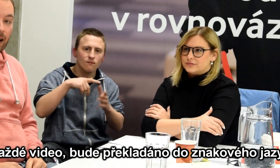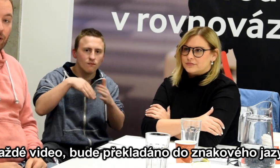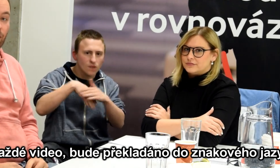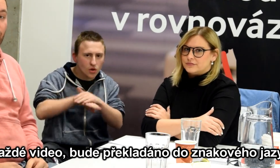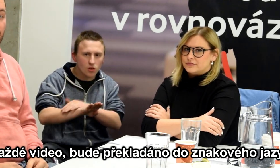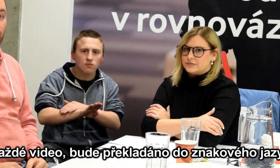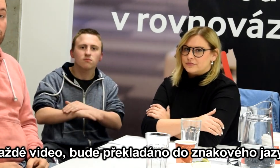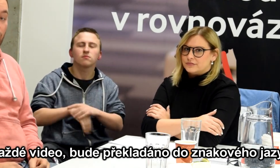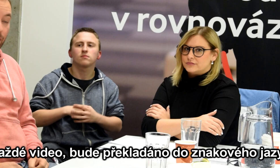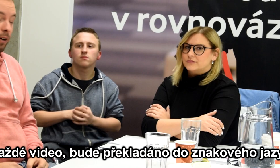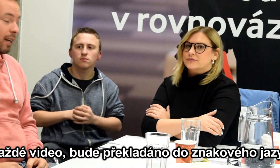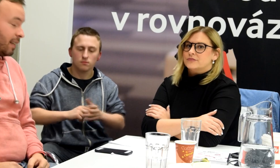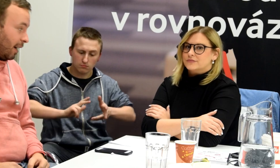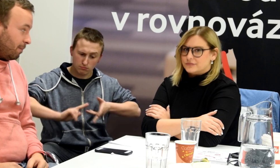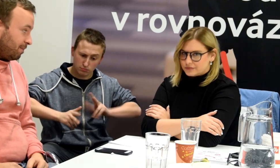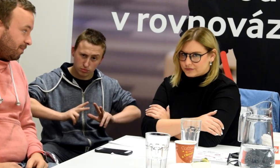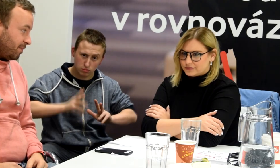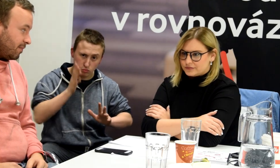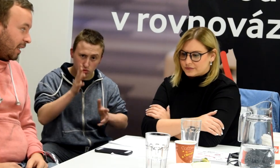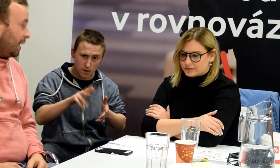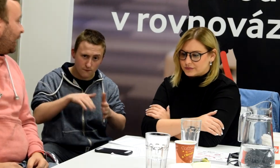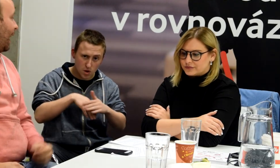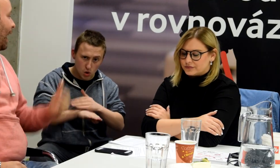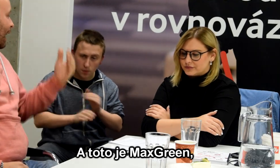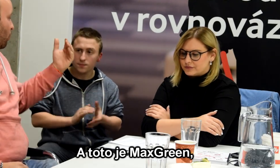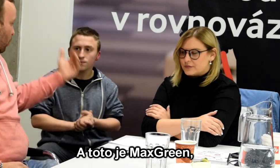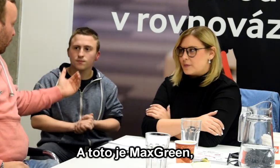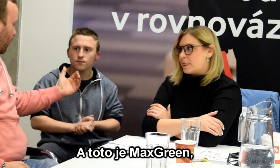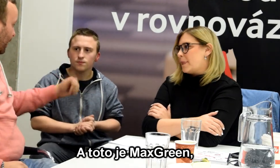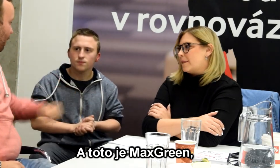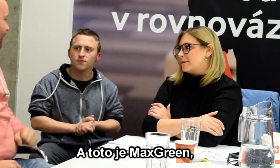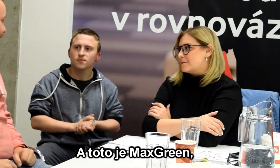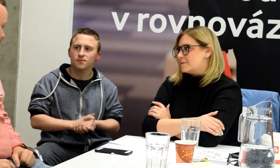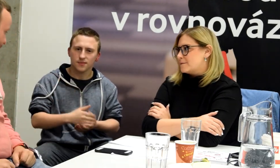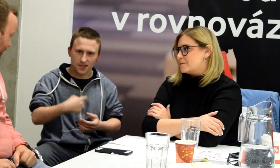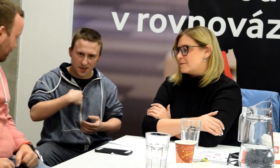překládáno do znakového jazyka. A toto je Max Green.